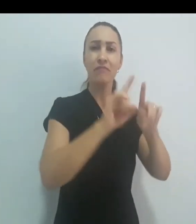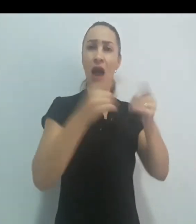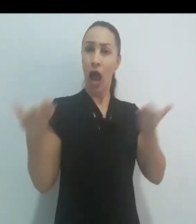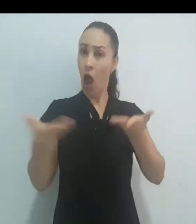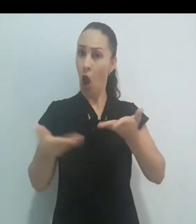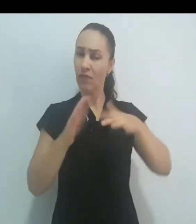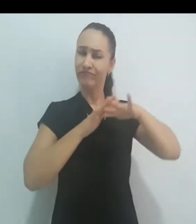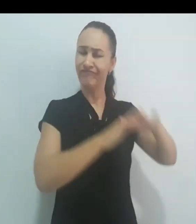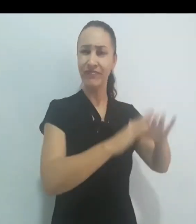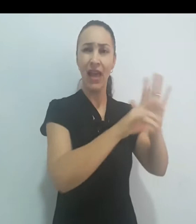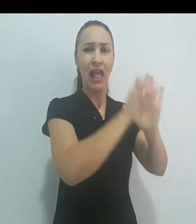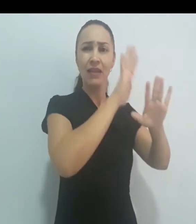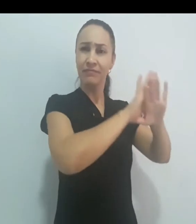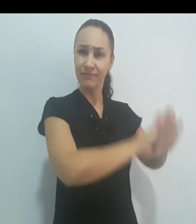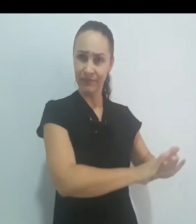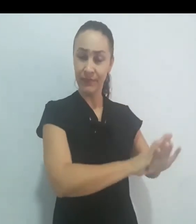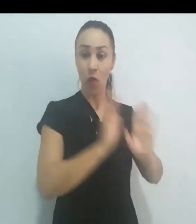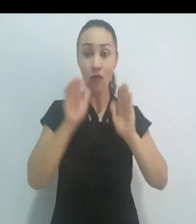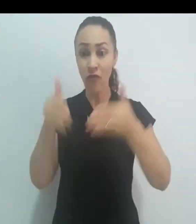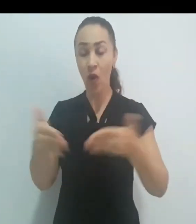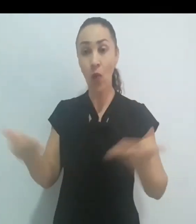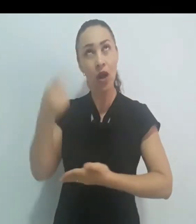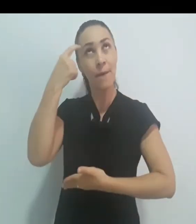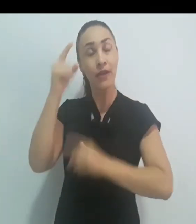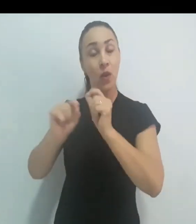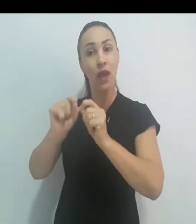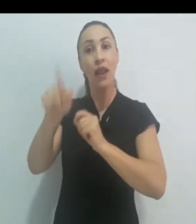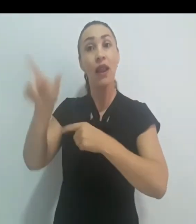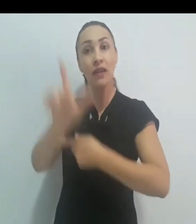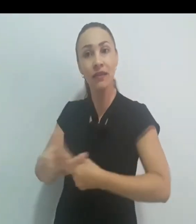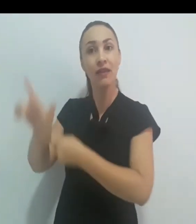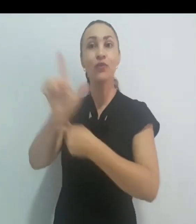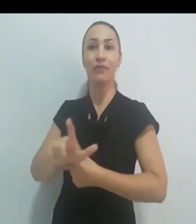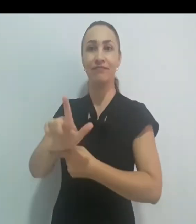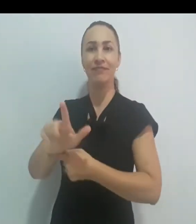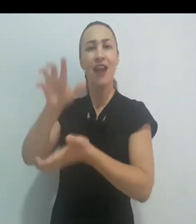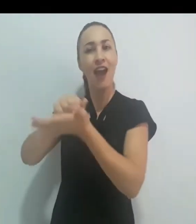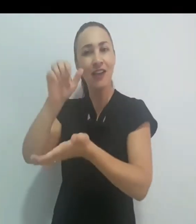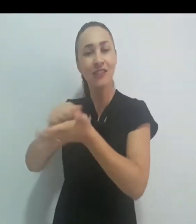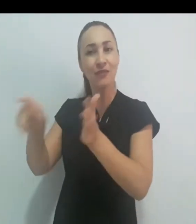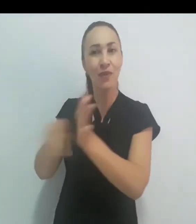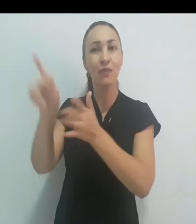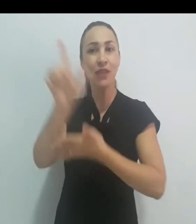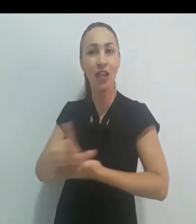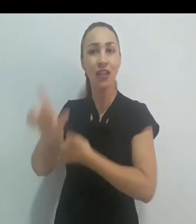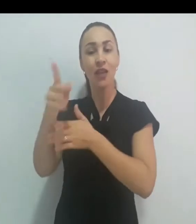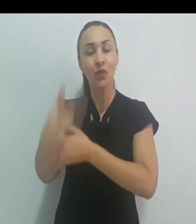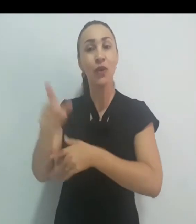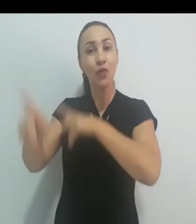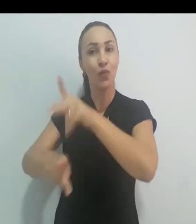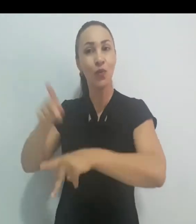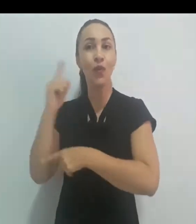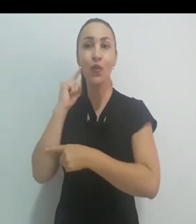não vou ficar falando da lei, porque o que nos interessa nesse momento é pensar na literatura, no registro da literatura